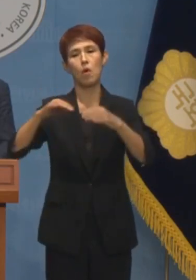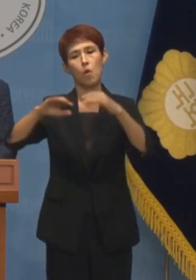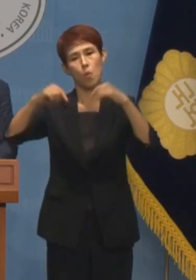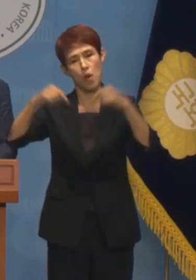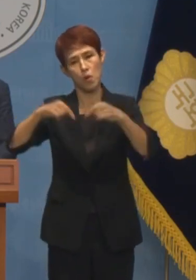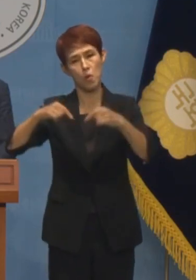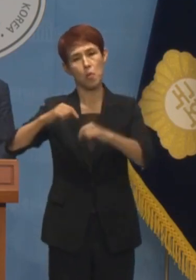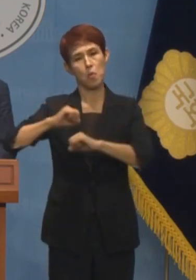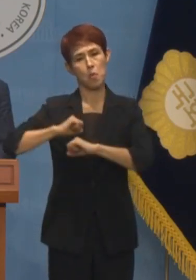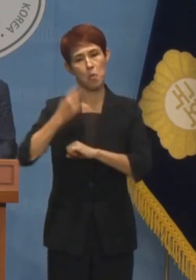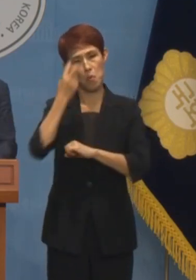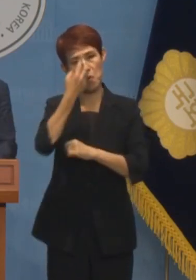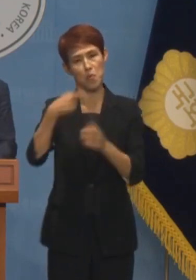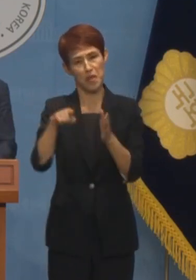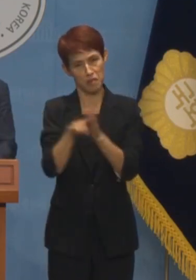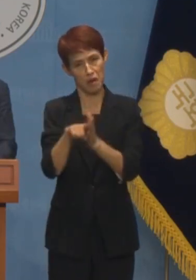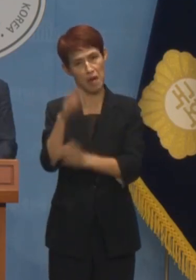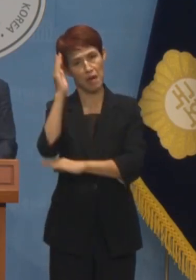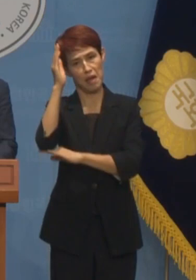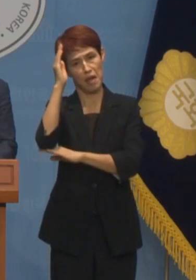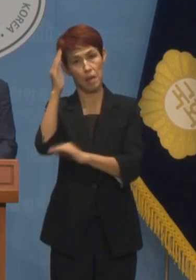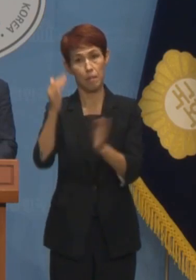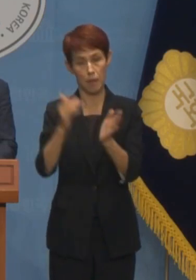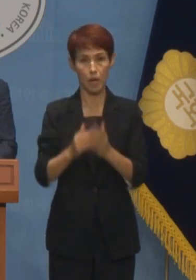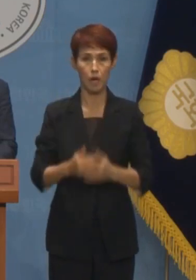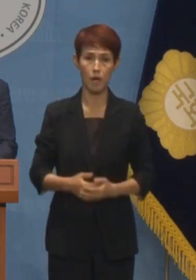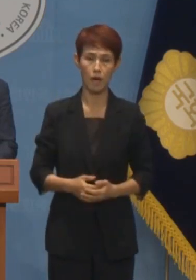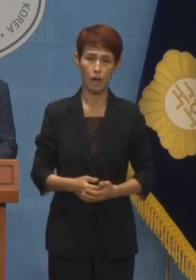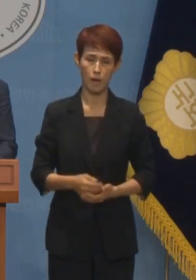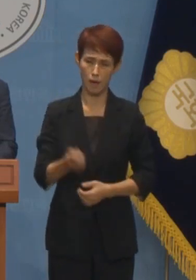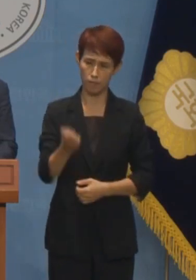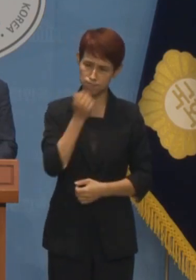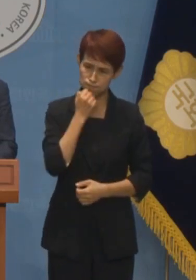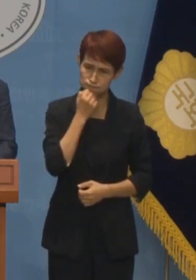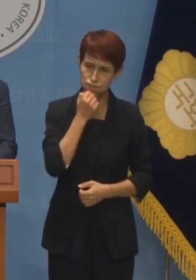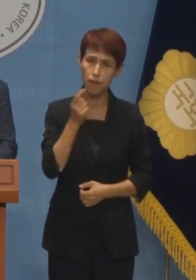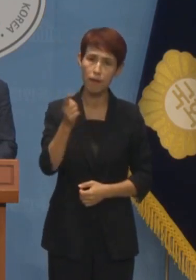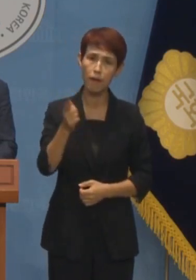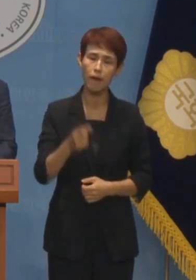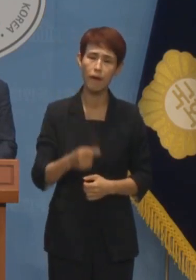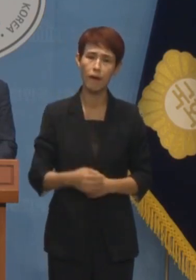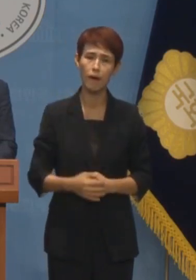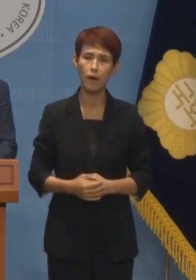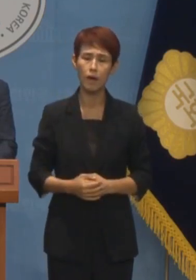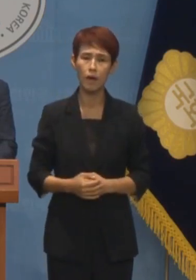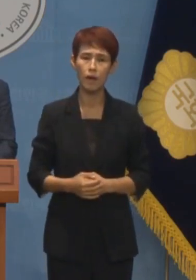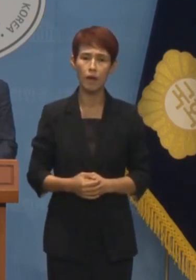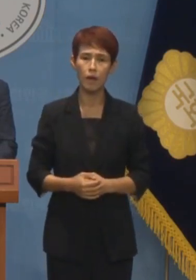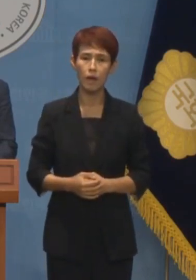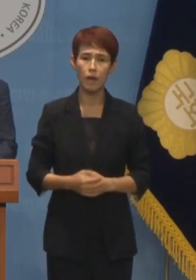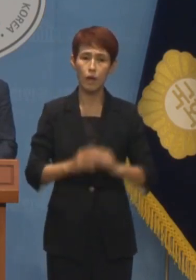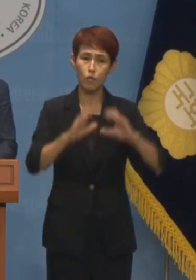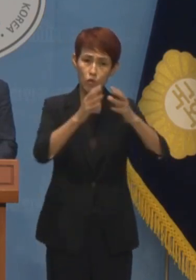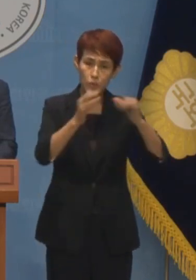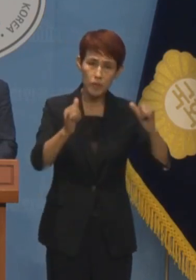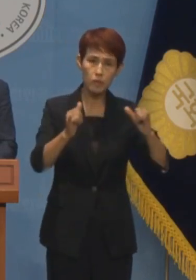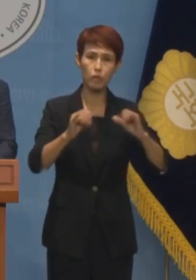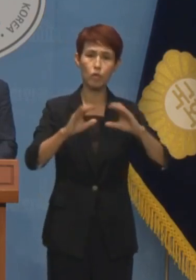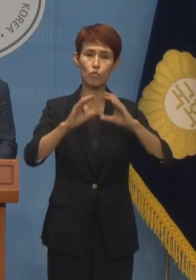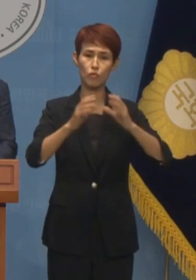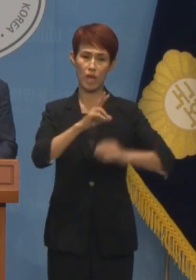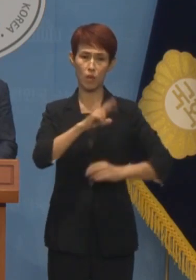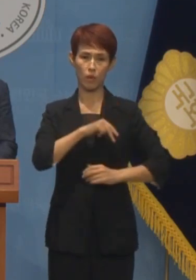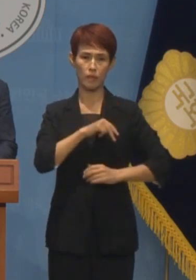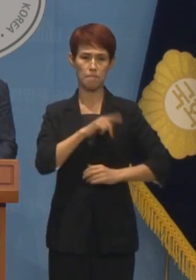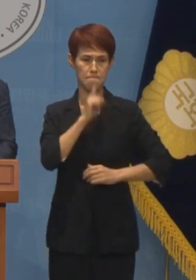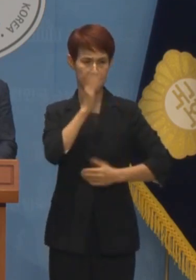위해서라고 강변했습니다. 소가 웃을소리는 하지 마십시오. 국민과 국회의원을